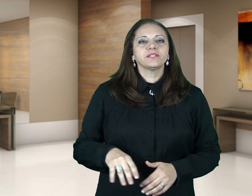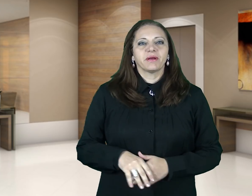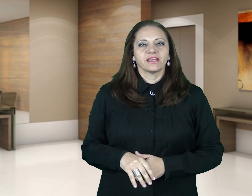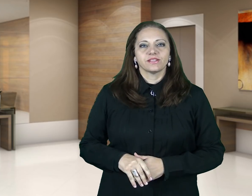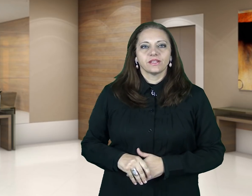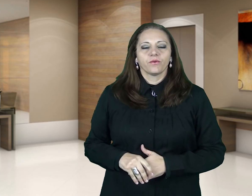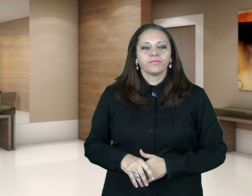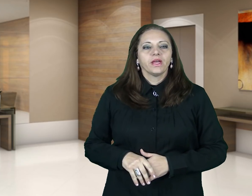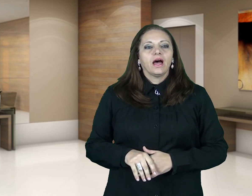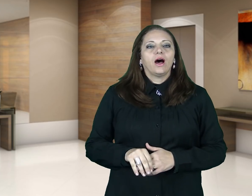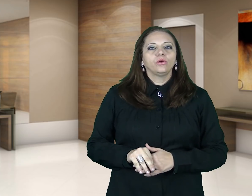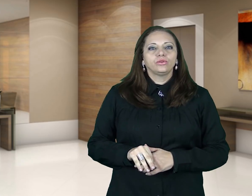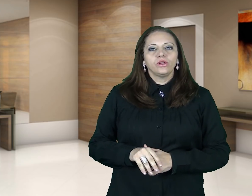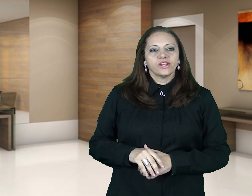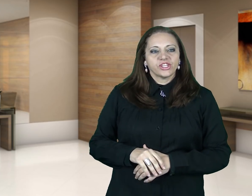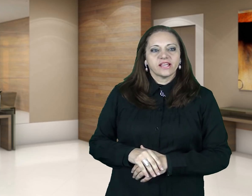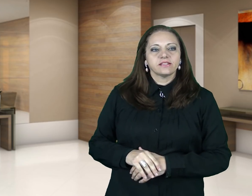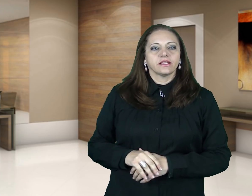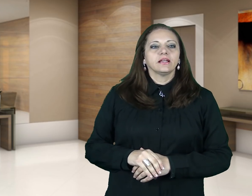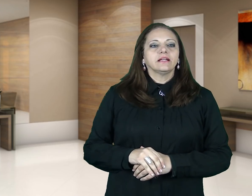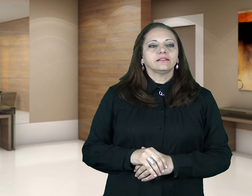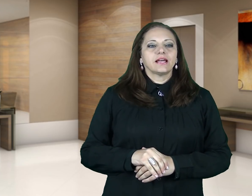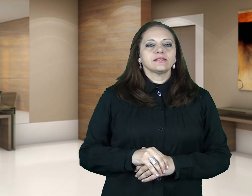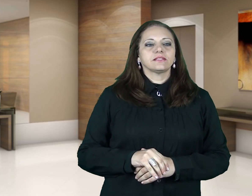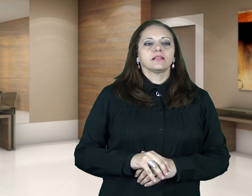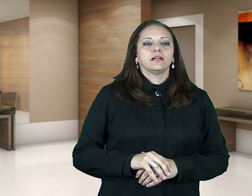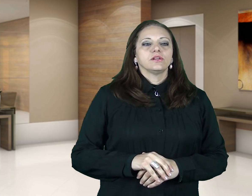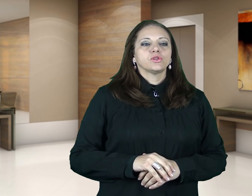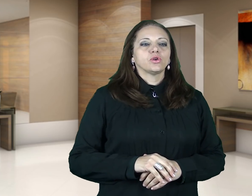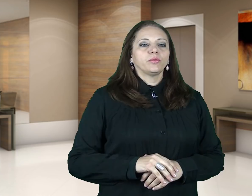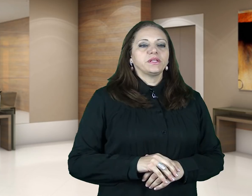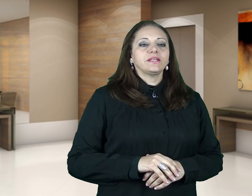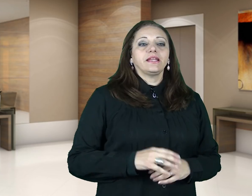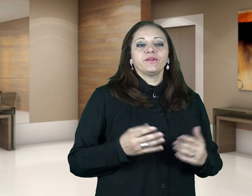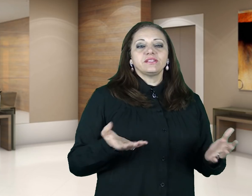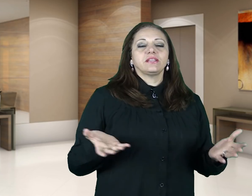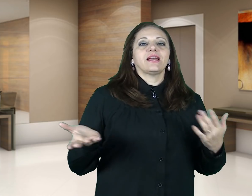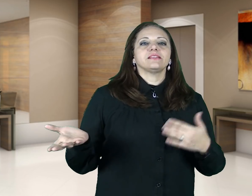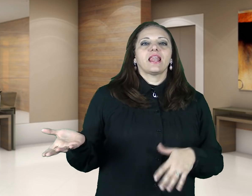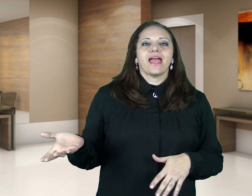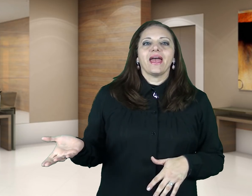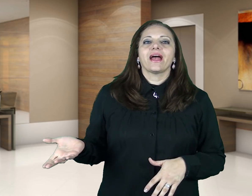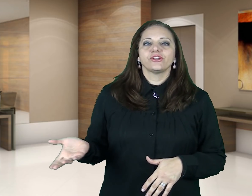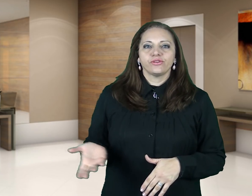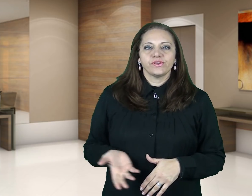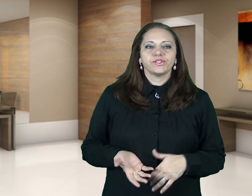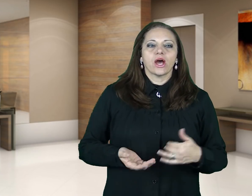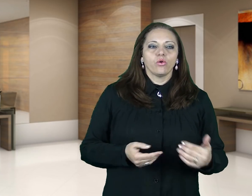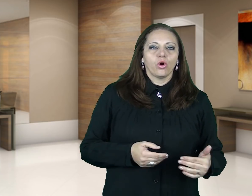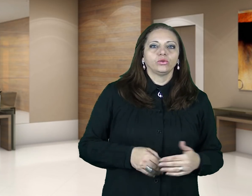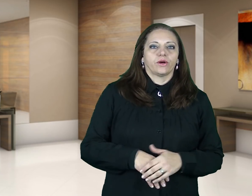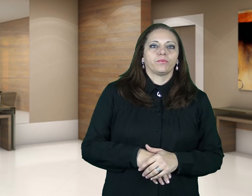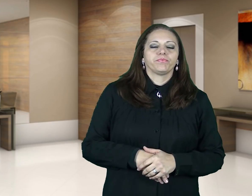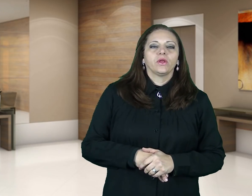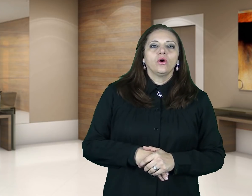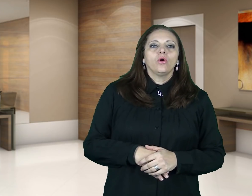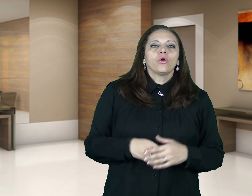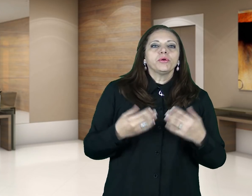próxima questão, a autora Gesser traz sobre se a língua de sinais ela é artificial ou não. Como que